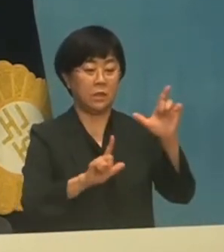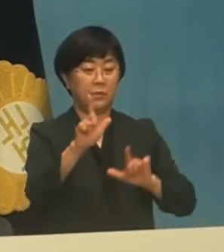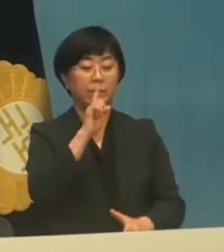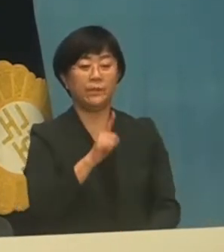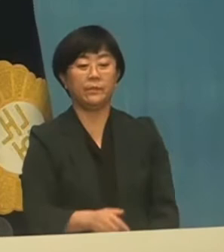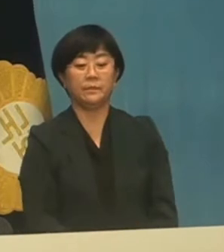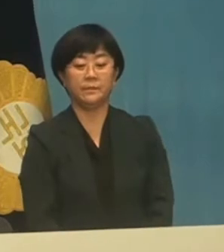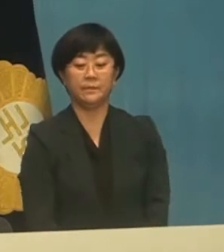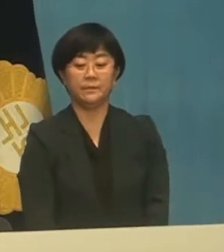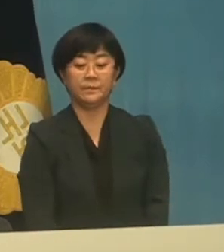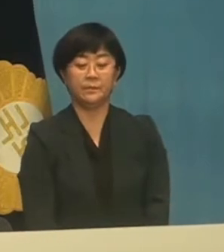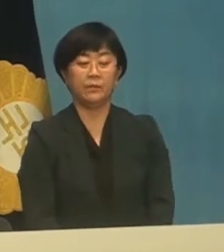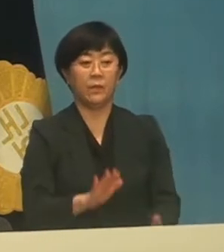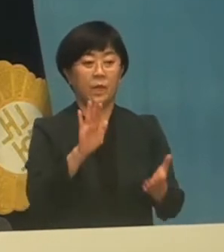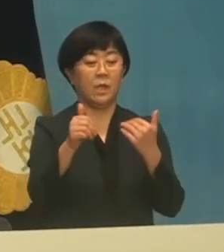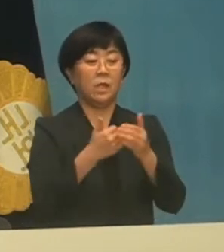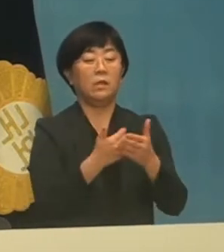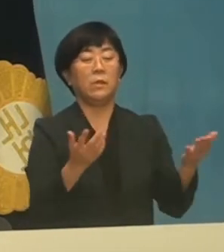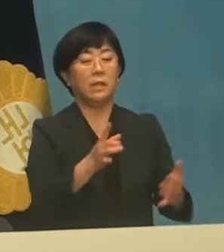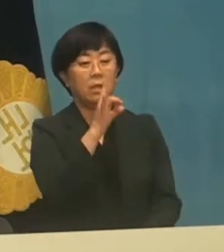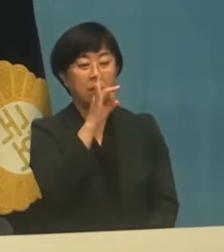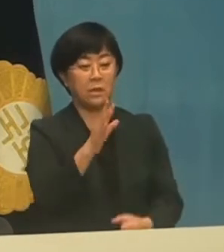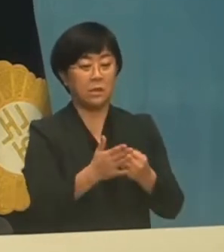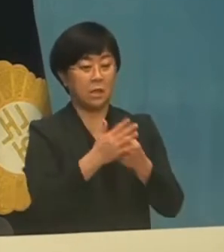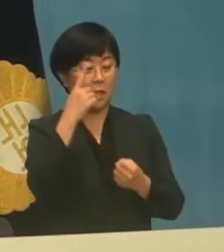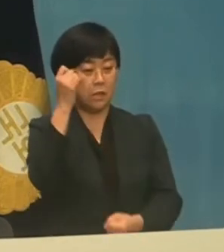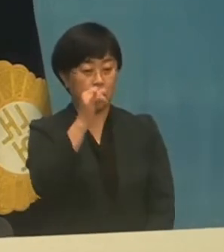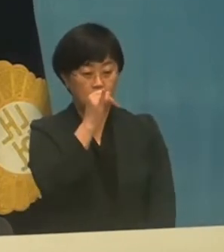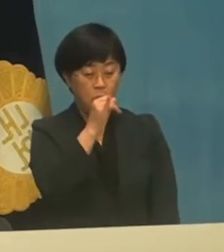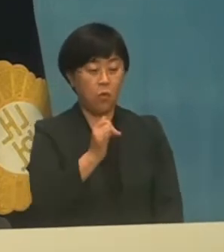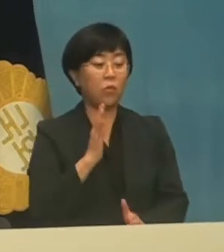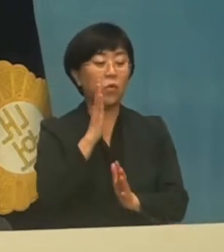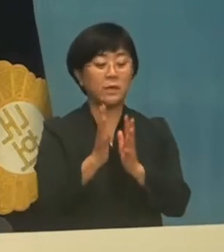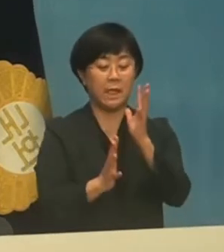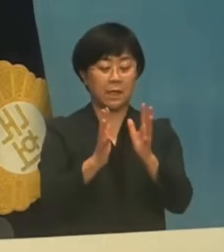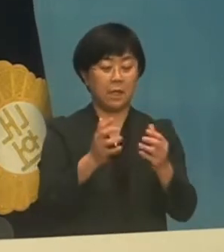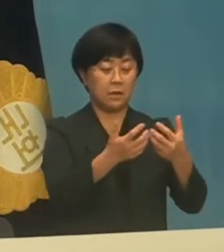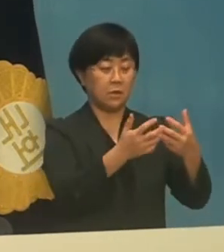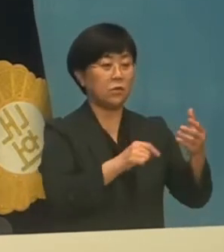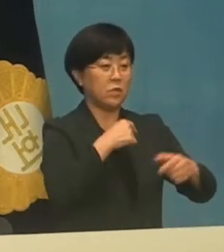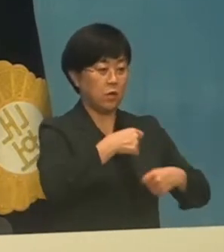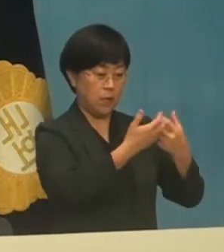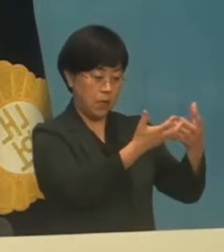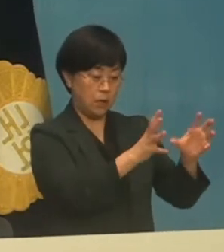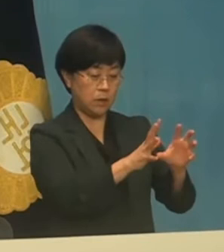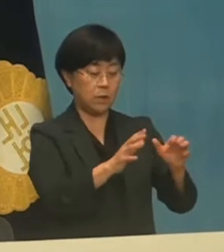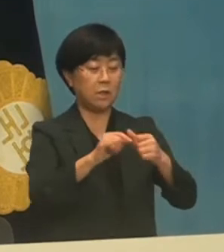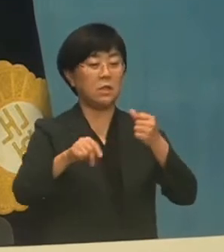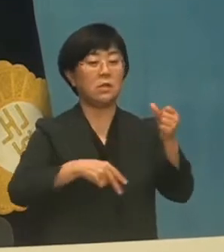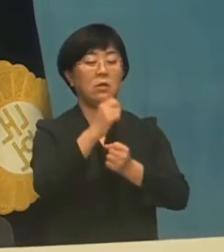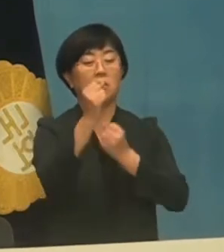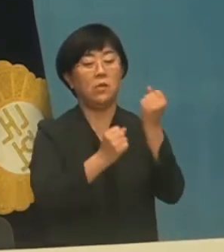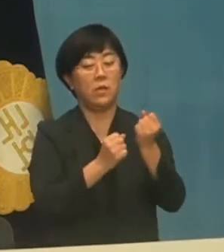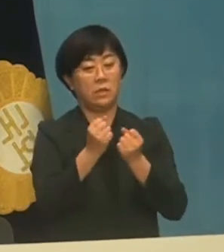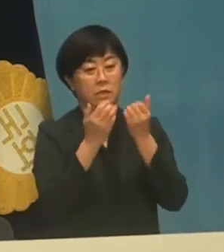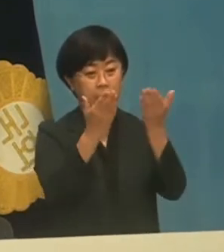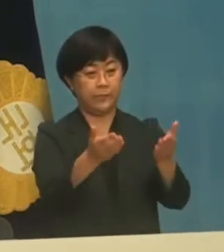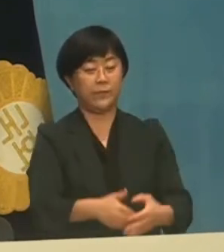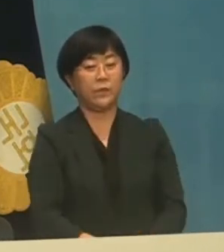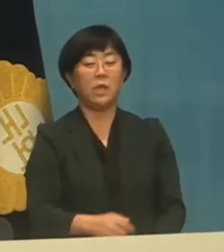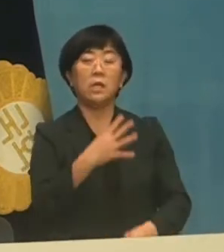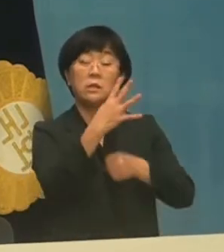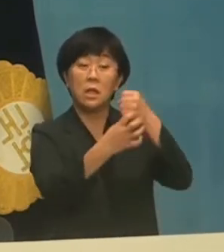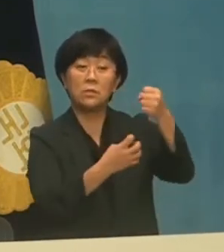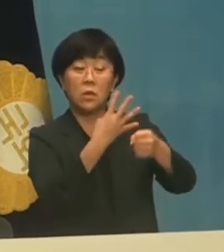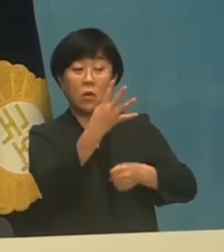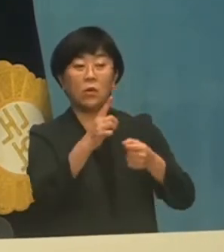아닙니다. 더 이상 이래서는 안 된다는 생각으로 녹색당과 정의당은 오늘 기자회견을 준비하였습니다. 44년